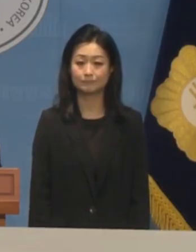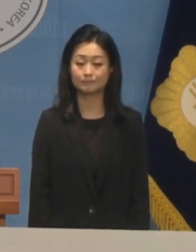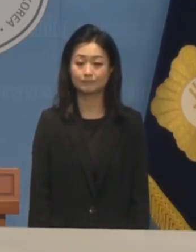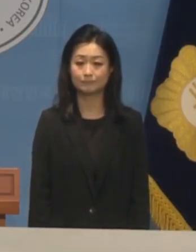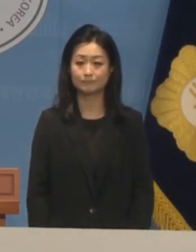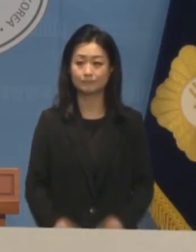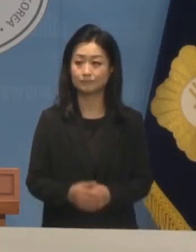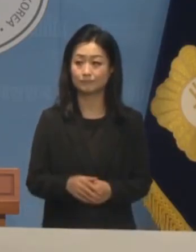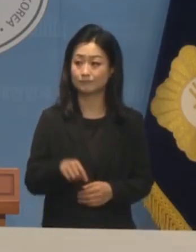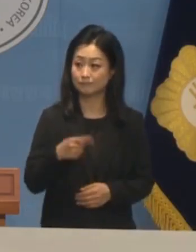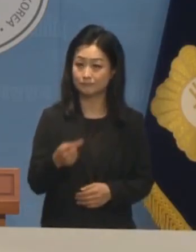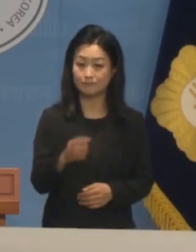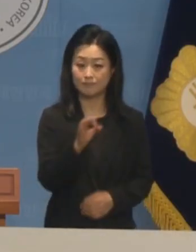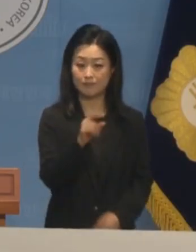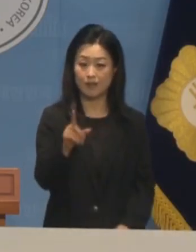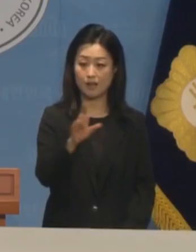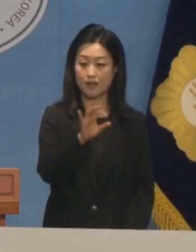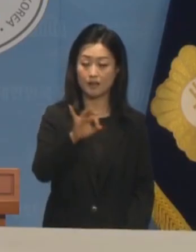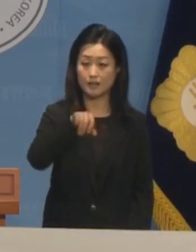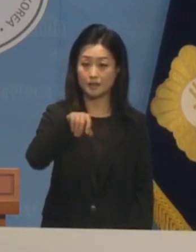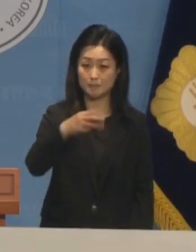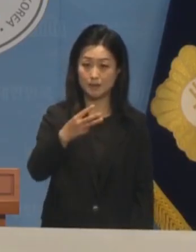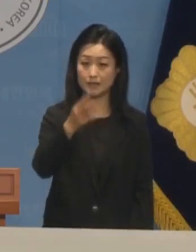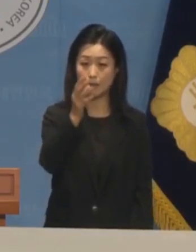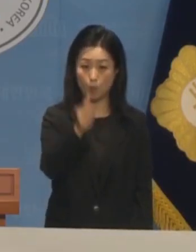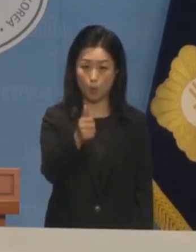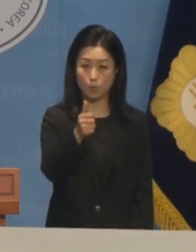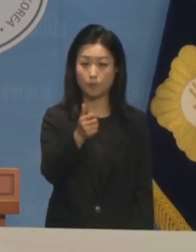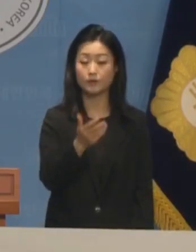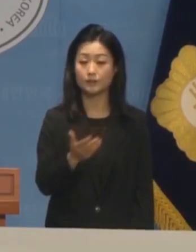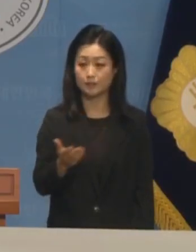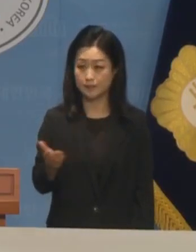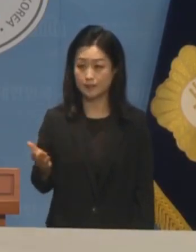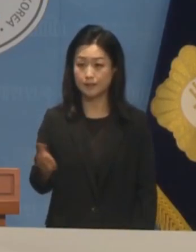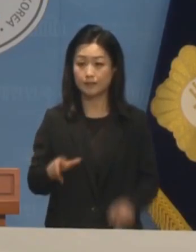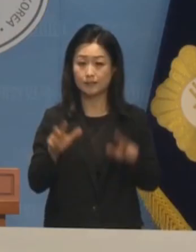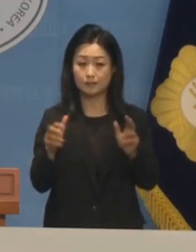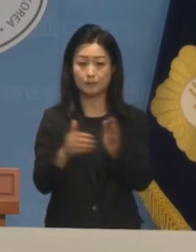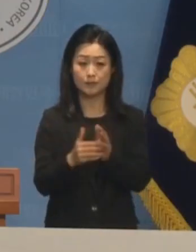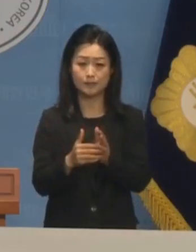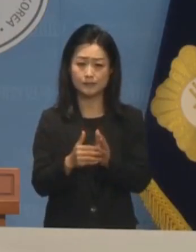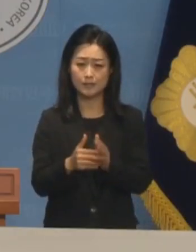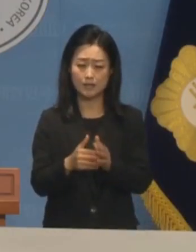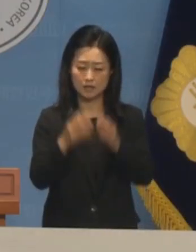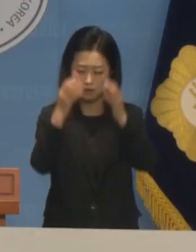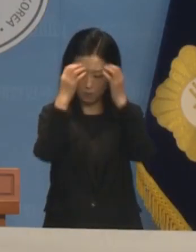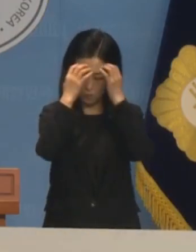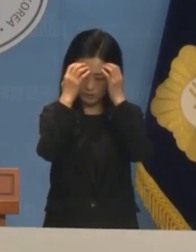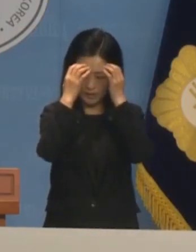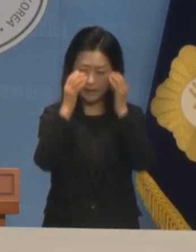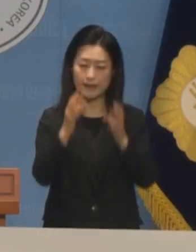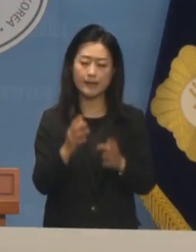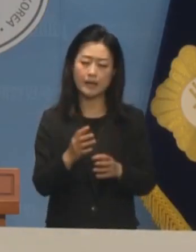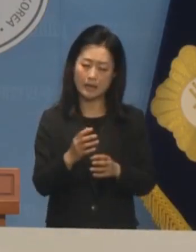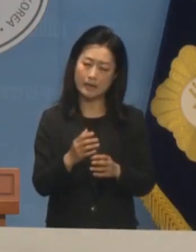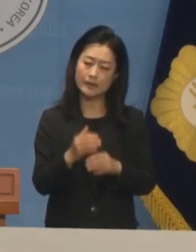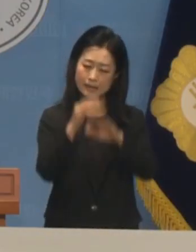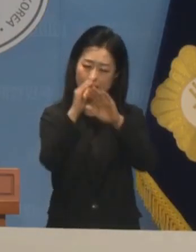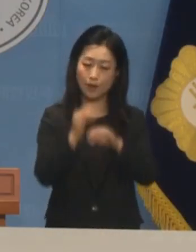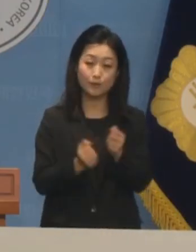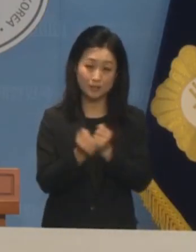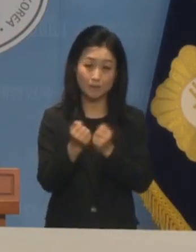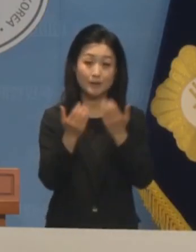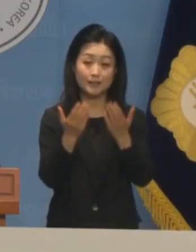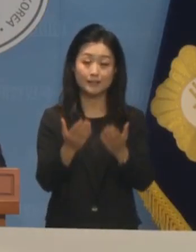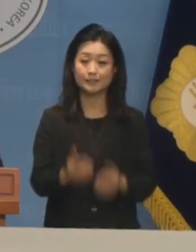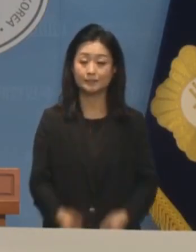예, 이어서 아이밀 김혜용 대표사님께서 그간에 일어났던 일들 간략하게 내용 설명해